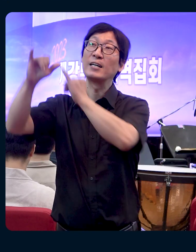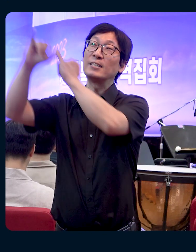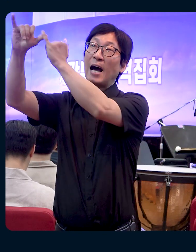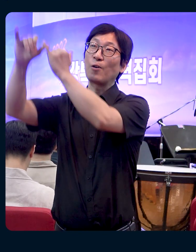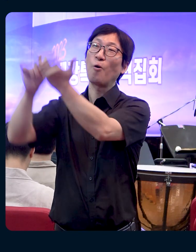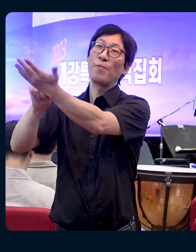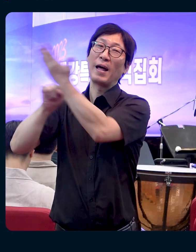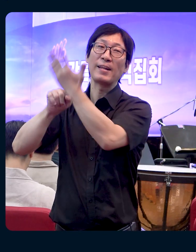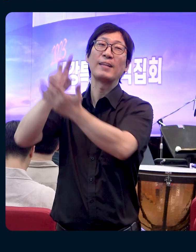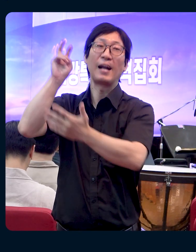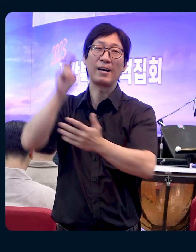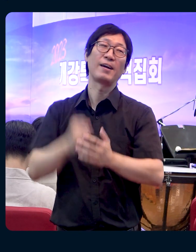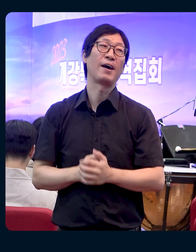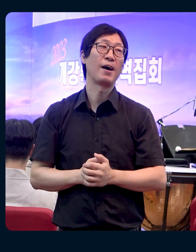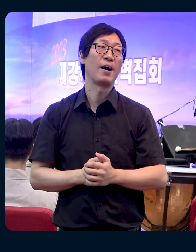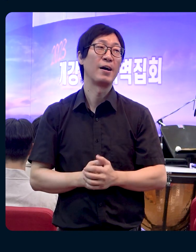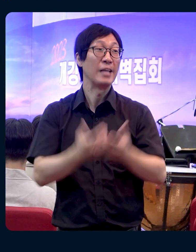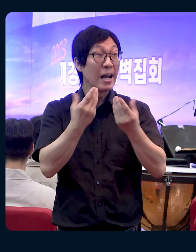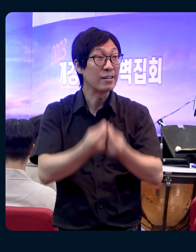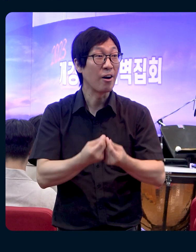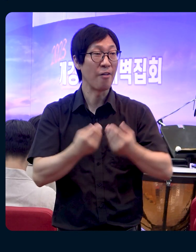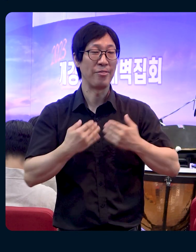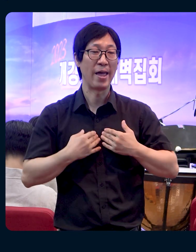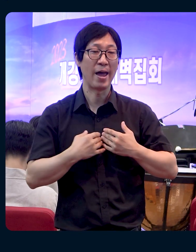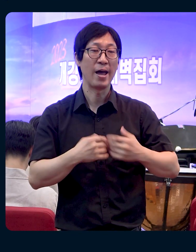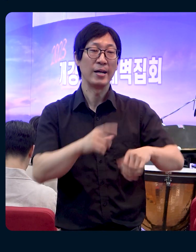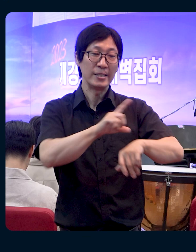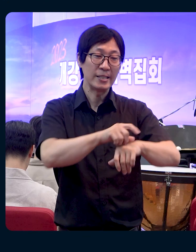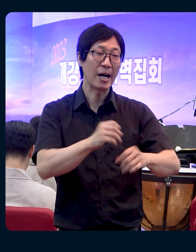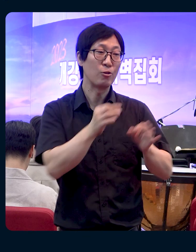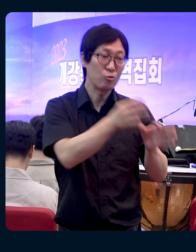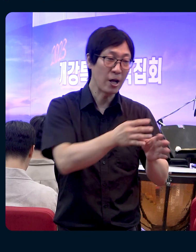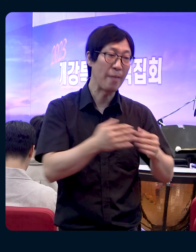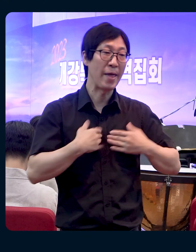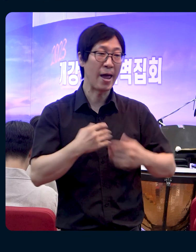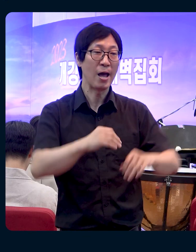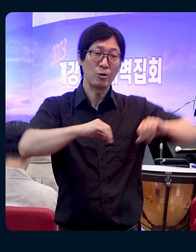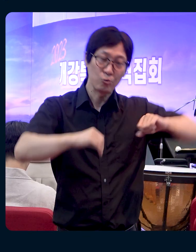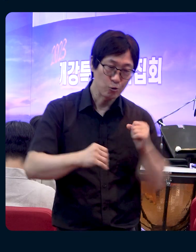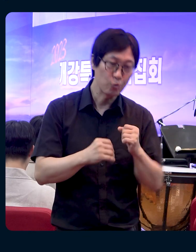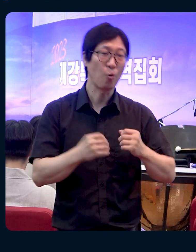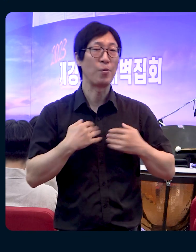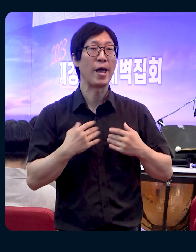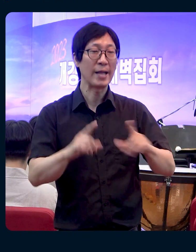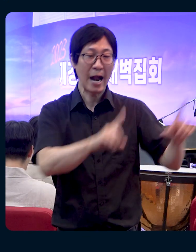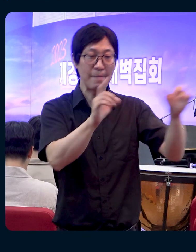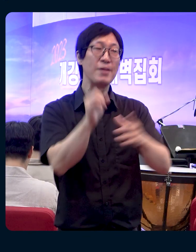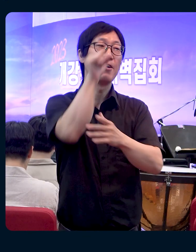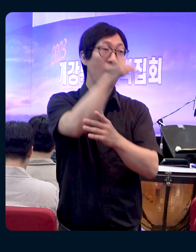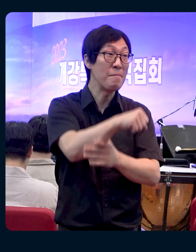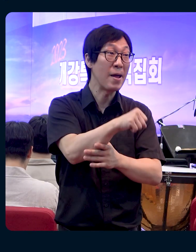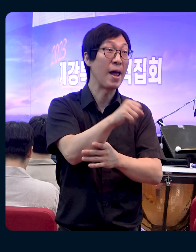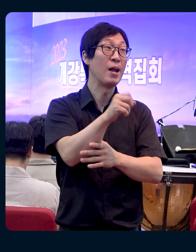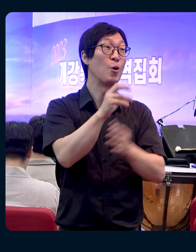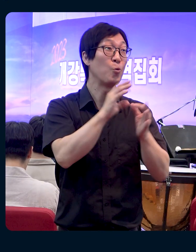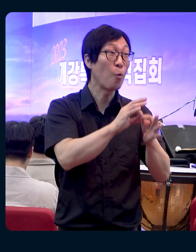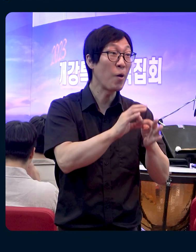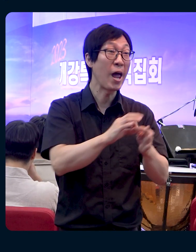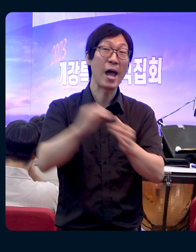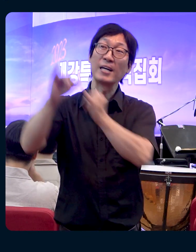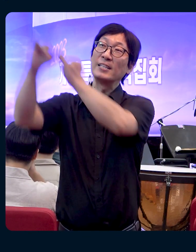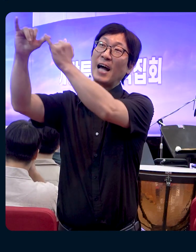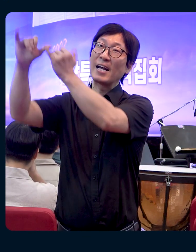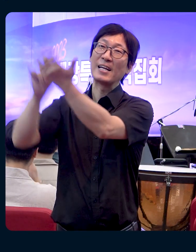분명한 얘기예요. 우리의 선행, 우리의 순종, 우리의 신앙적인 그런 삶의 이야기의 열매일 것이다. 바로 그 상을 위해서